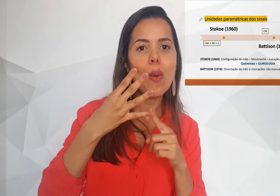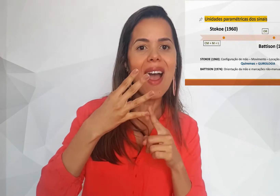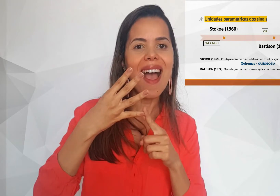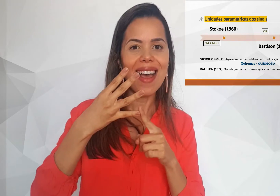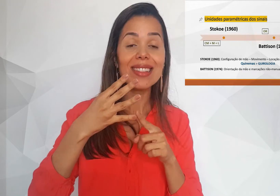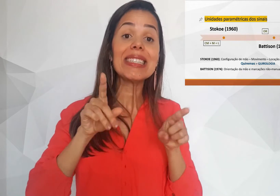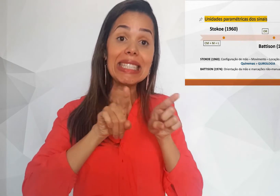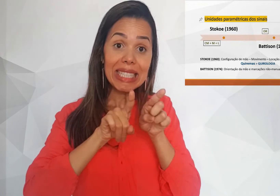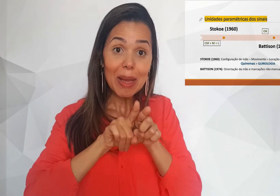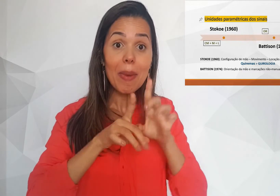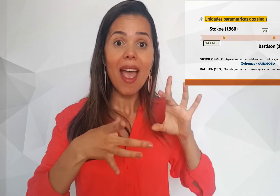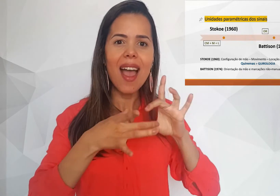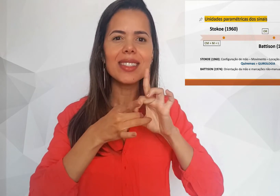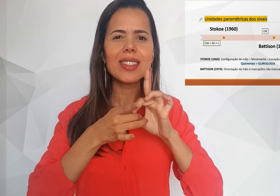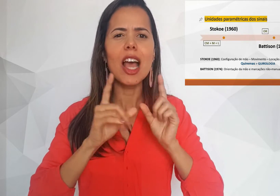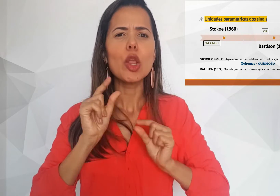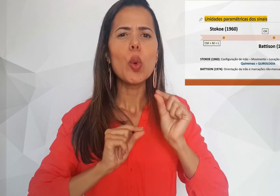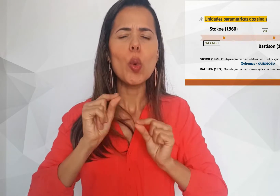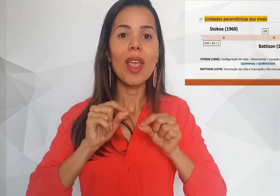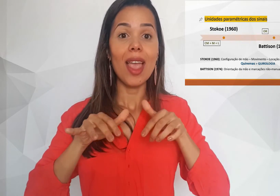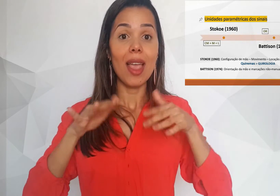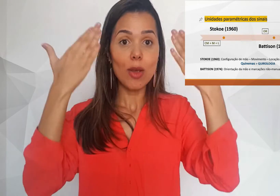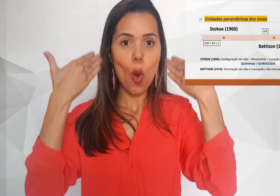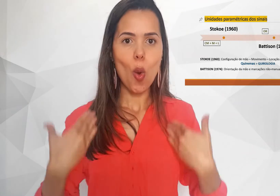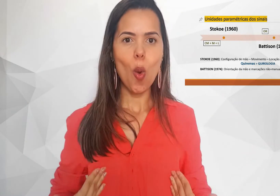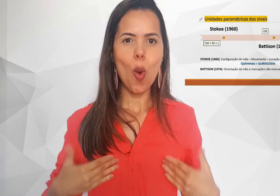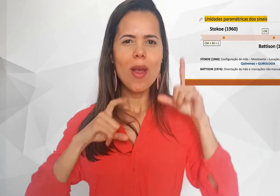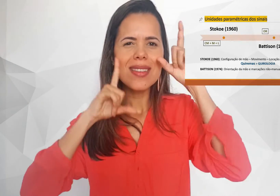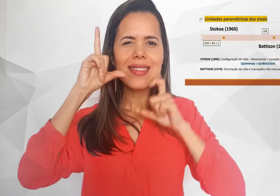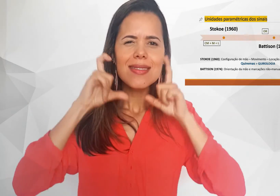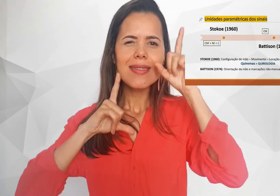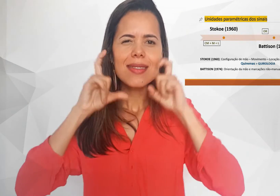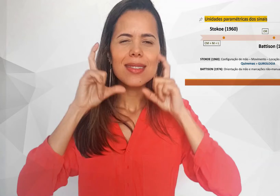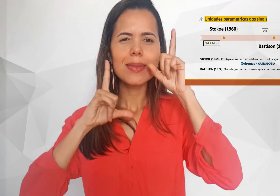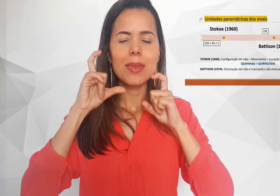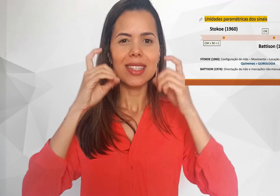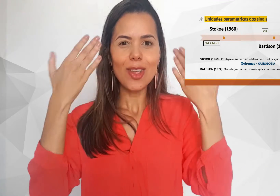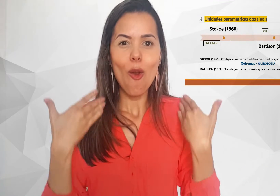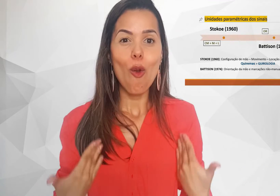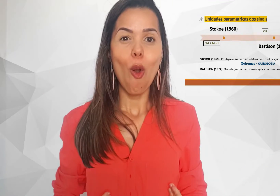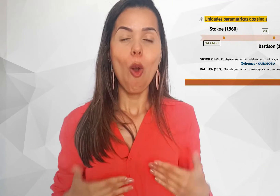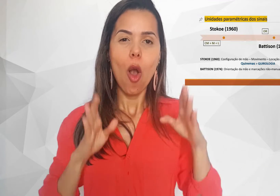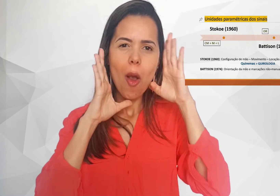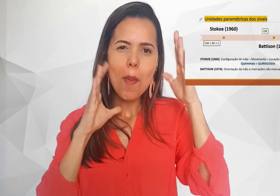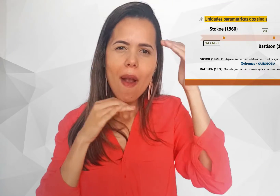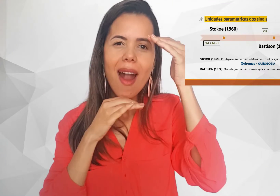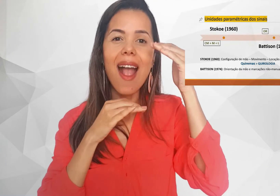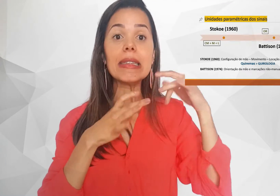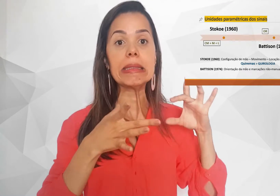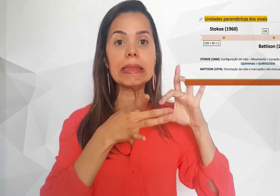observar a sinalização, mais associada a ela também expressões que não estavam fazendo referência apenas a atividades da